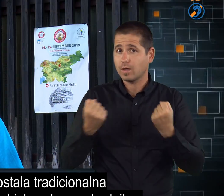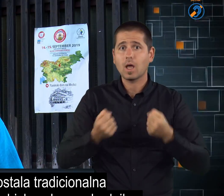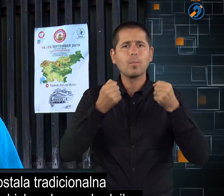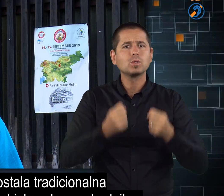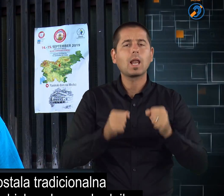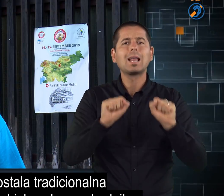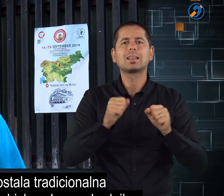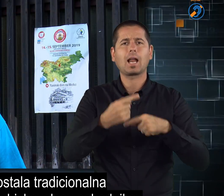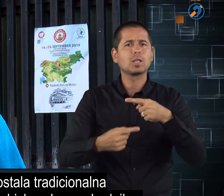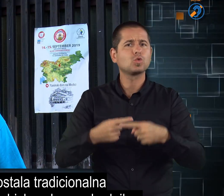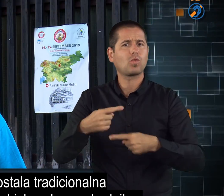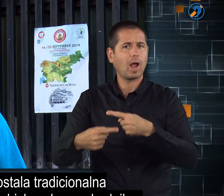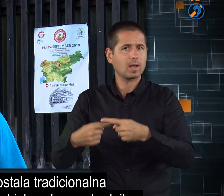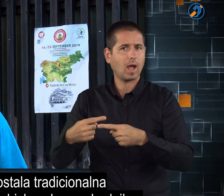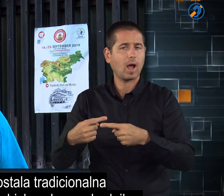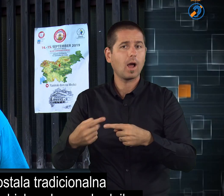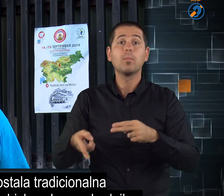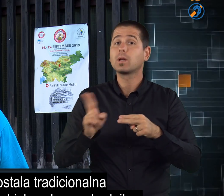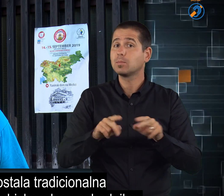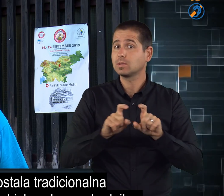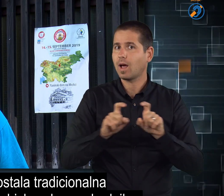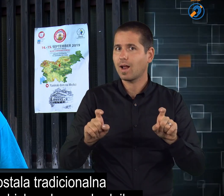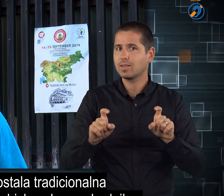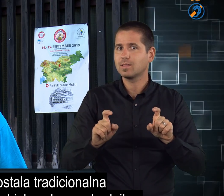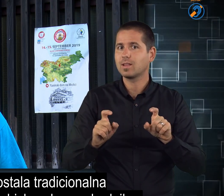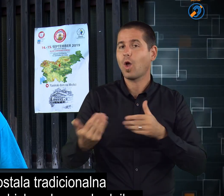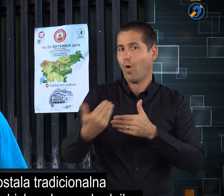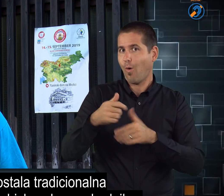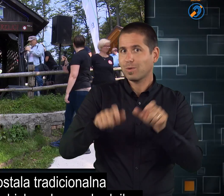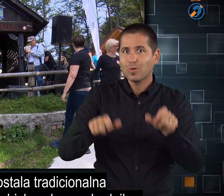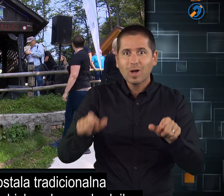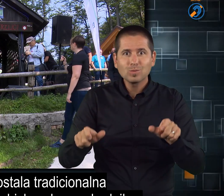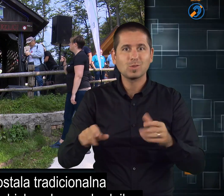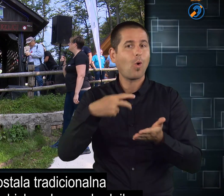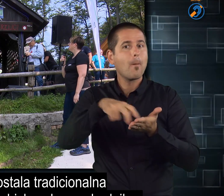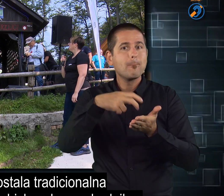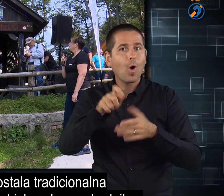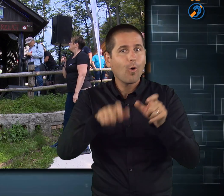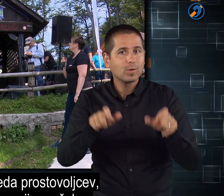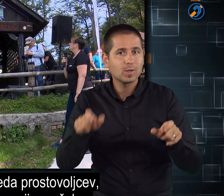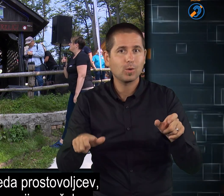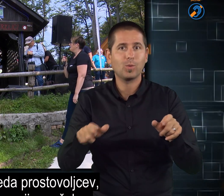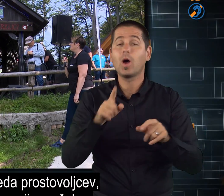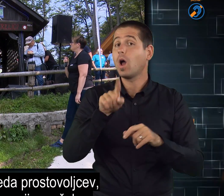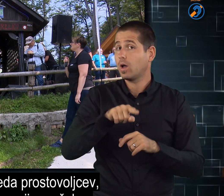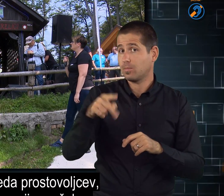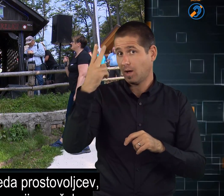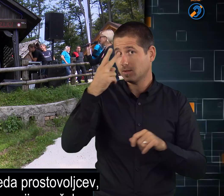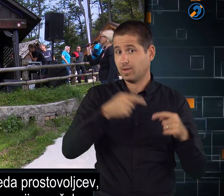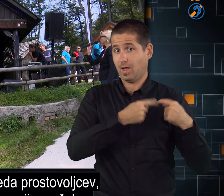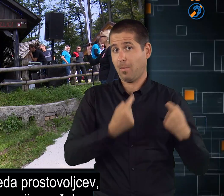Akcija je postala tradicionalna predvsem zaradi obiskovalcev, pohodnikov in pa